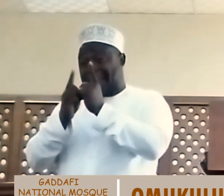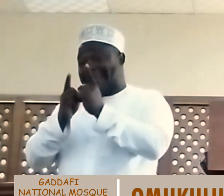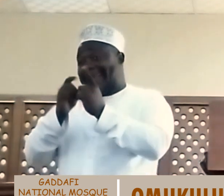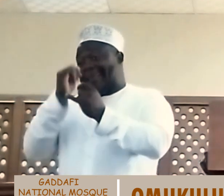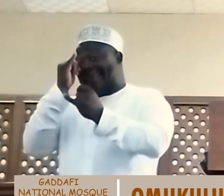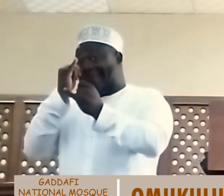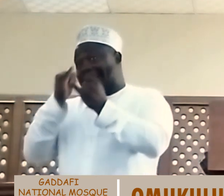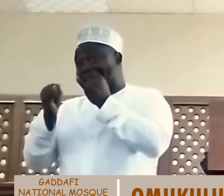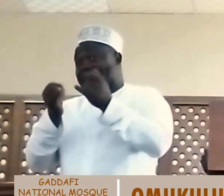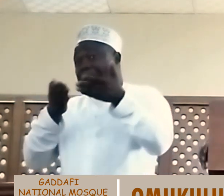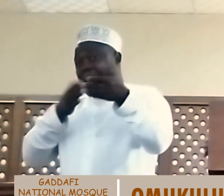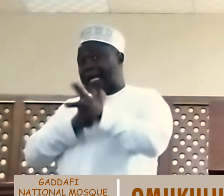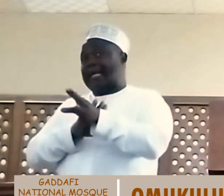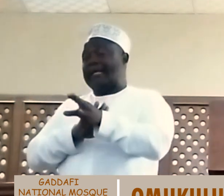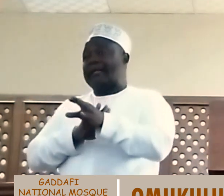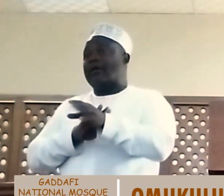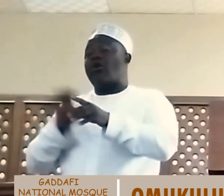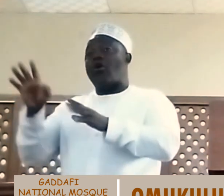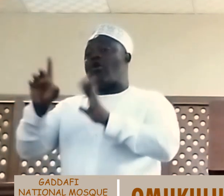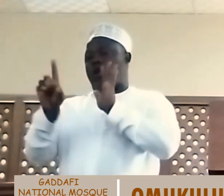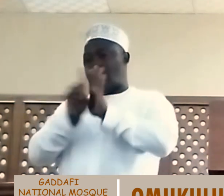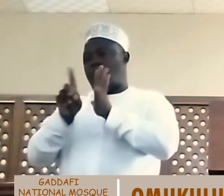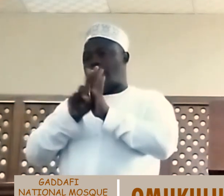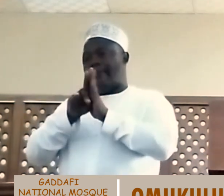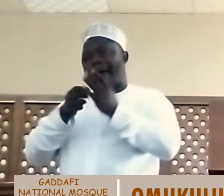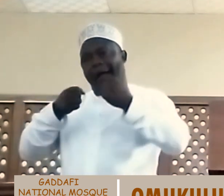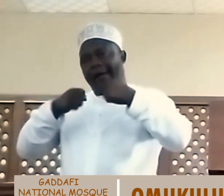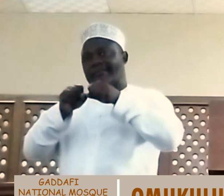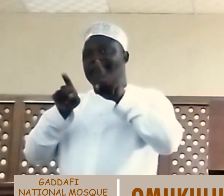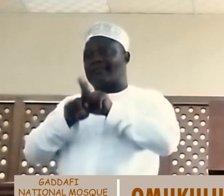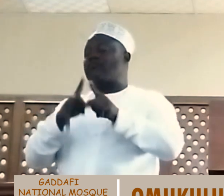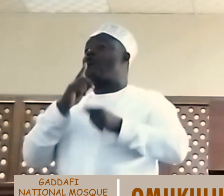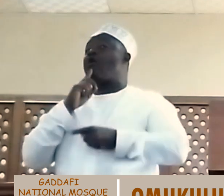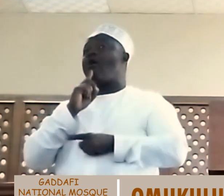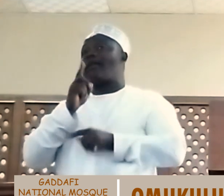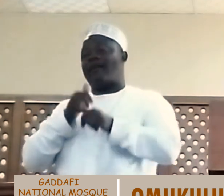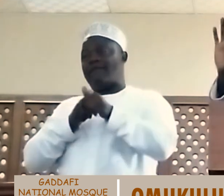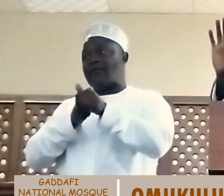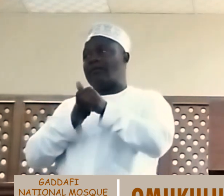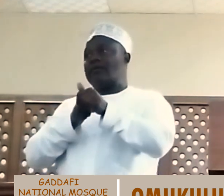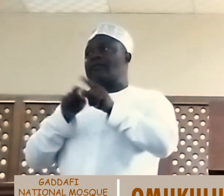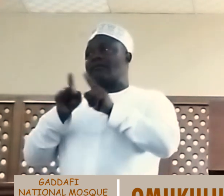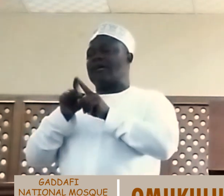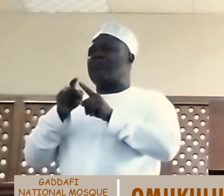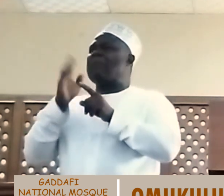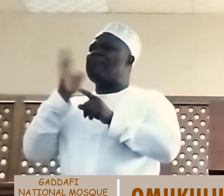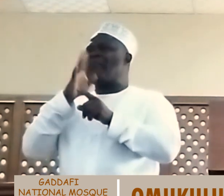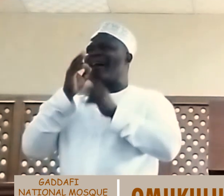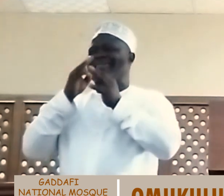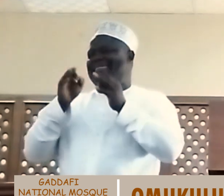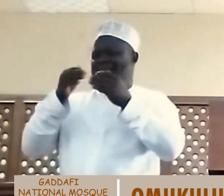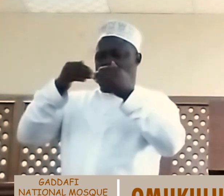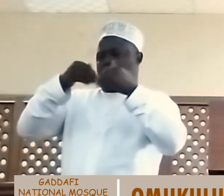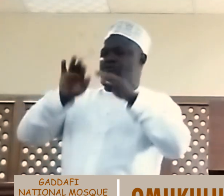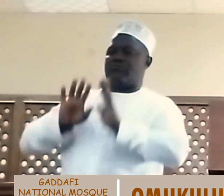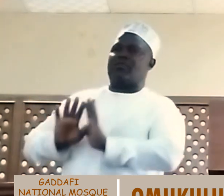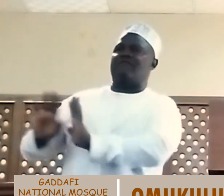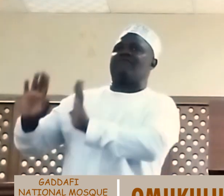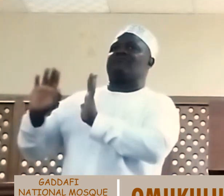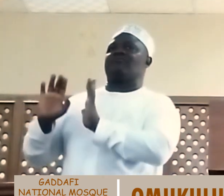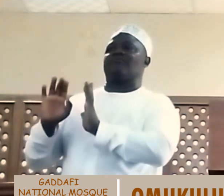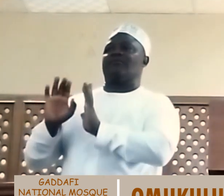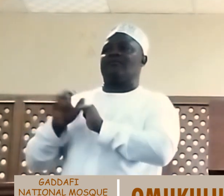lunaku lw'enkomerero nga tutadde amateeka ge mu nkola nga bwe yalagira era nga twaleka bye yagaana nga bwe